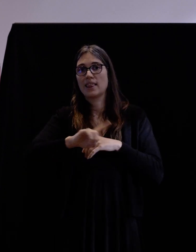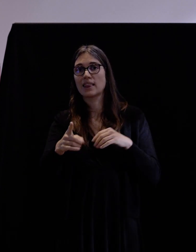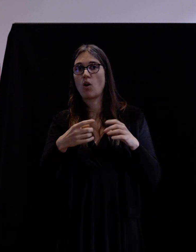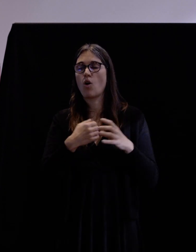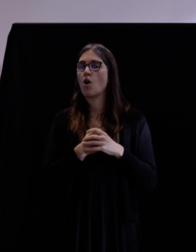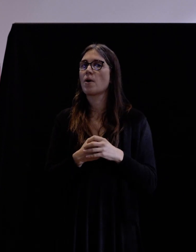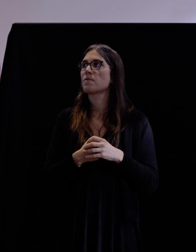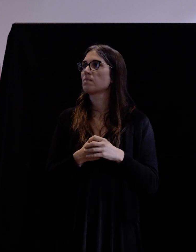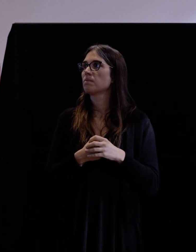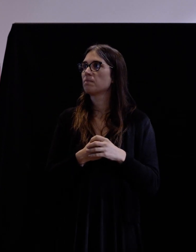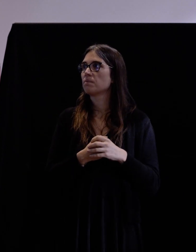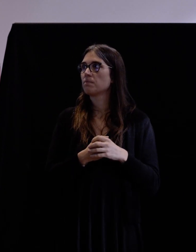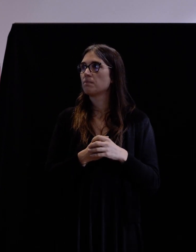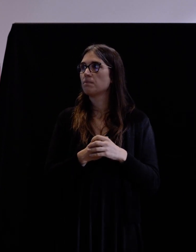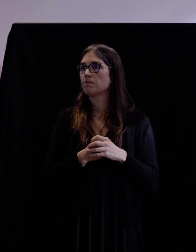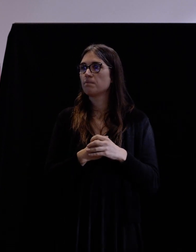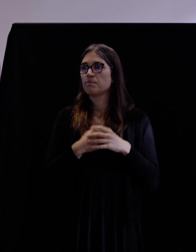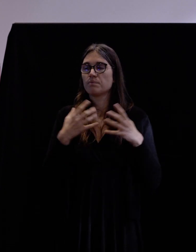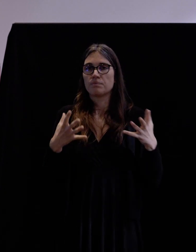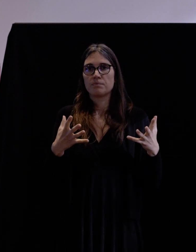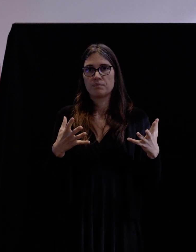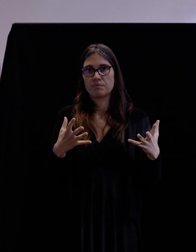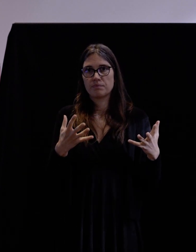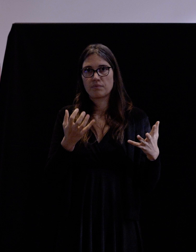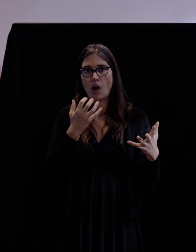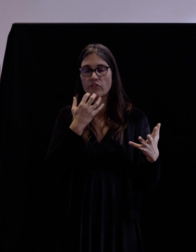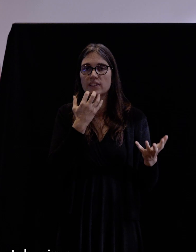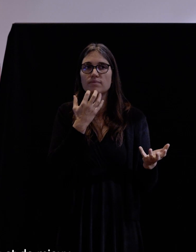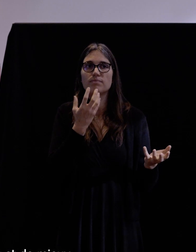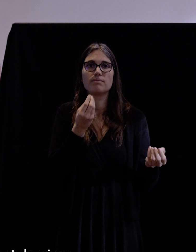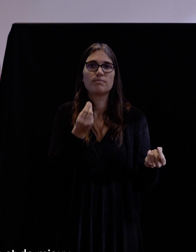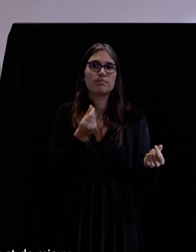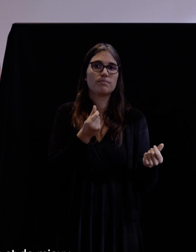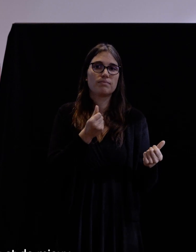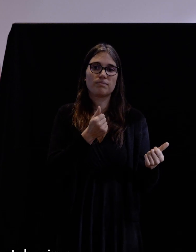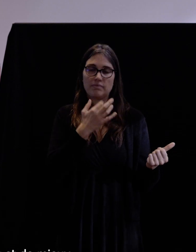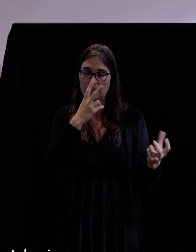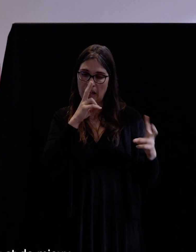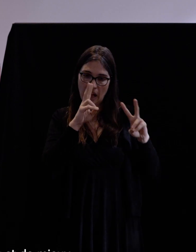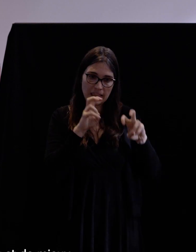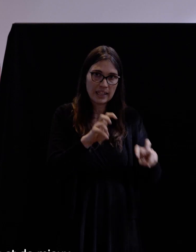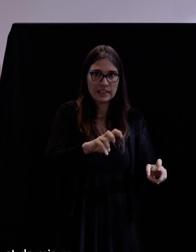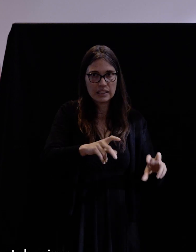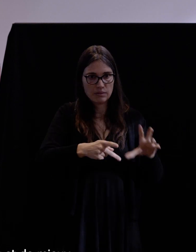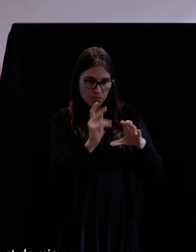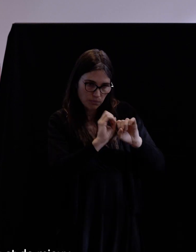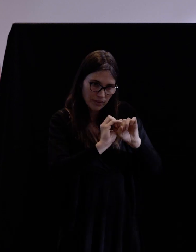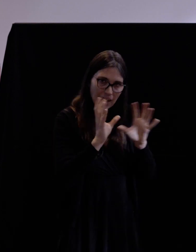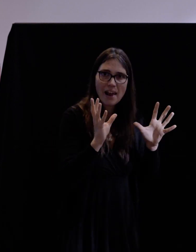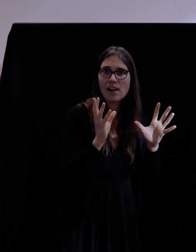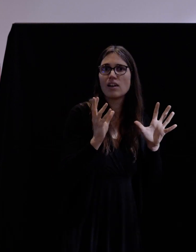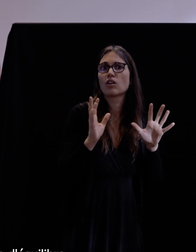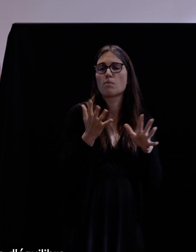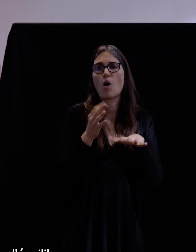ce que l'on a envie de mieux comprendre, en fait, de mieux analyser, de mieux accompagner aujourd'hui,